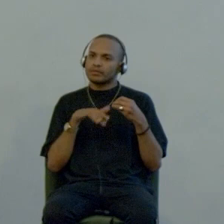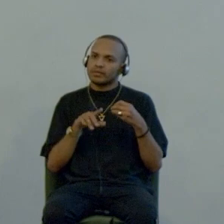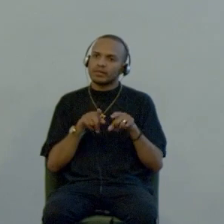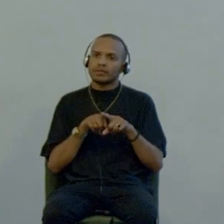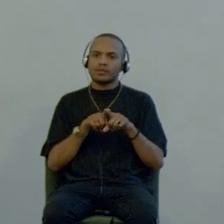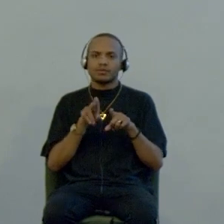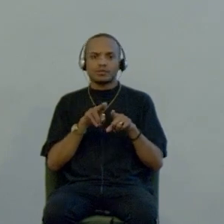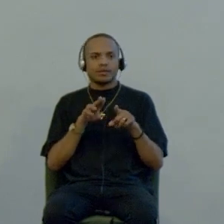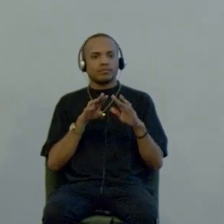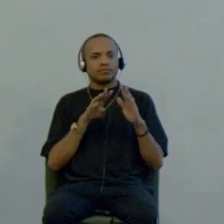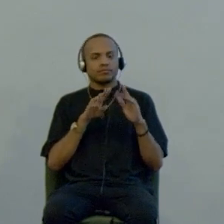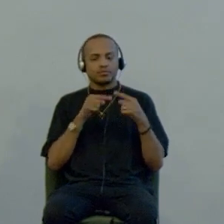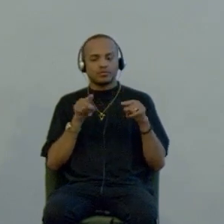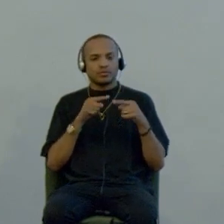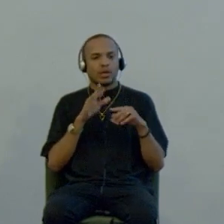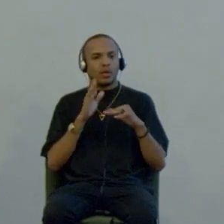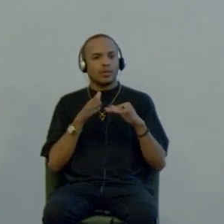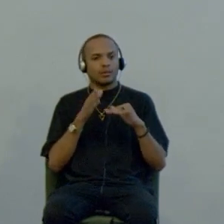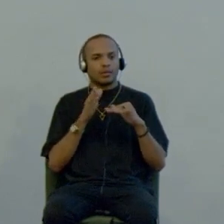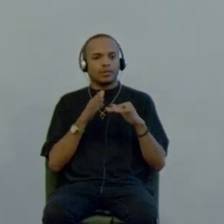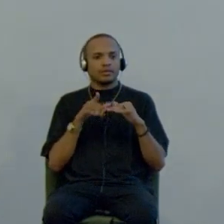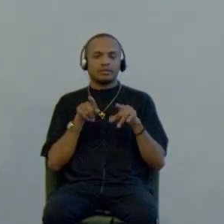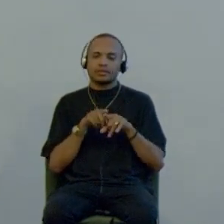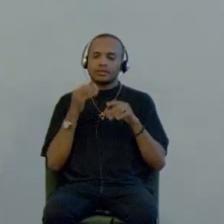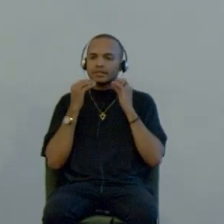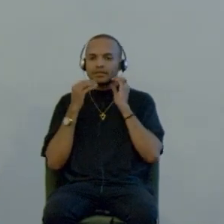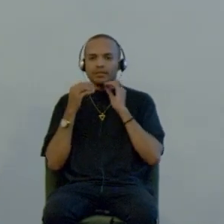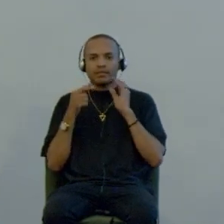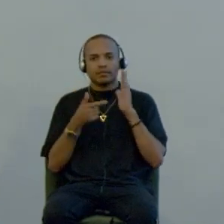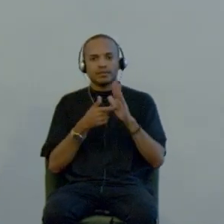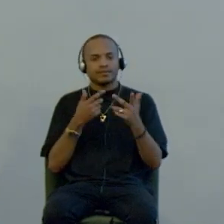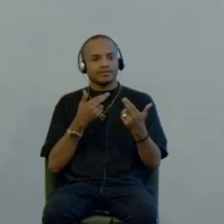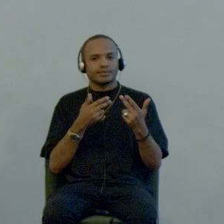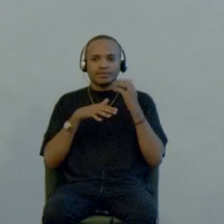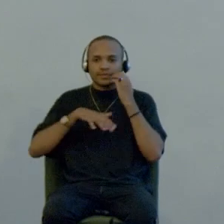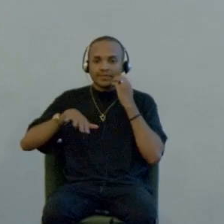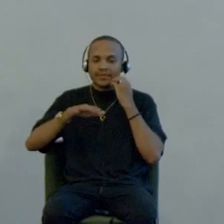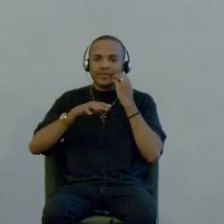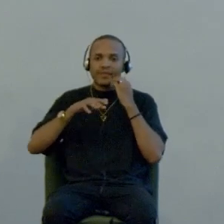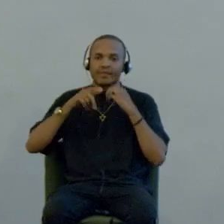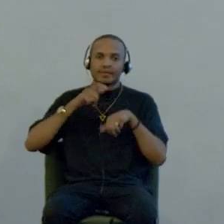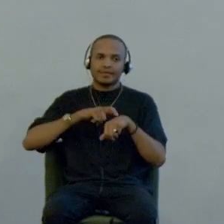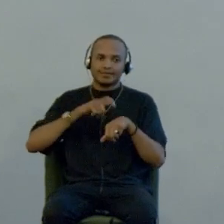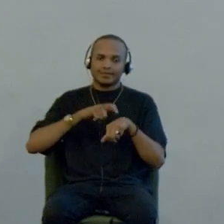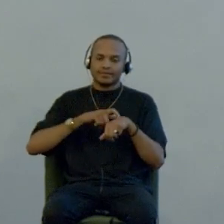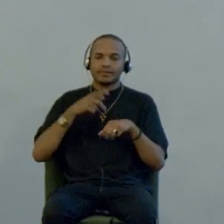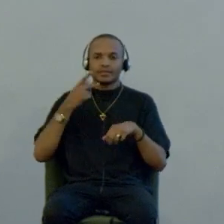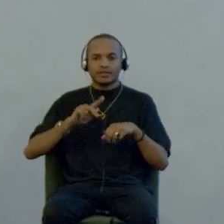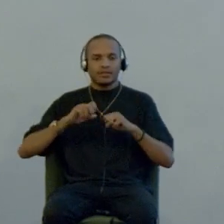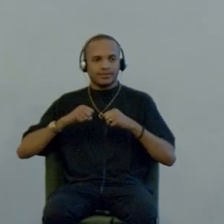pour essayer de montrer à la fois l'espace et le temps. Ça, c'est un effort, une tentative pour représenter